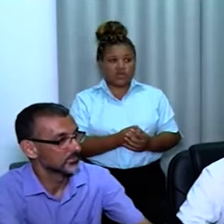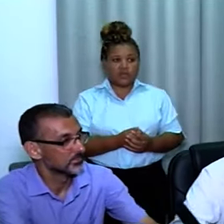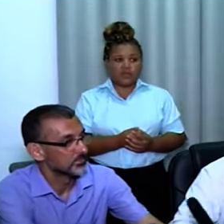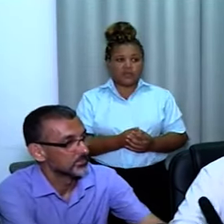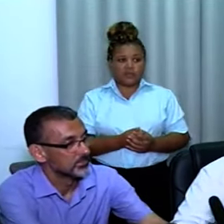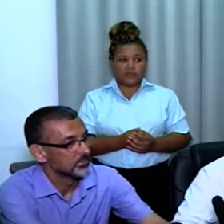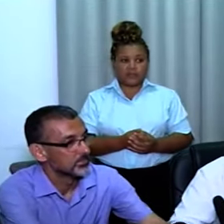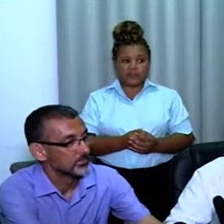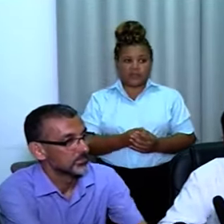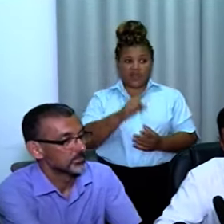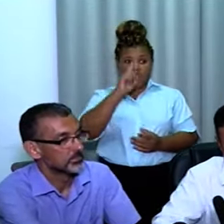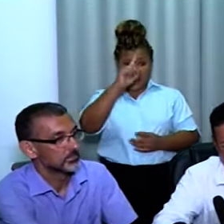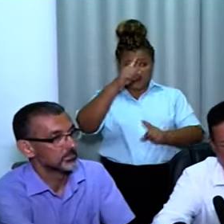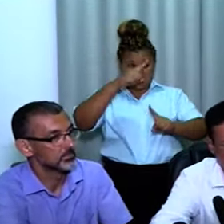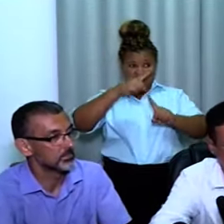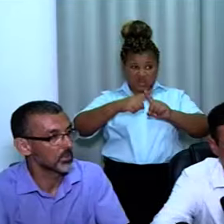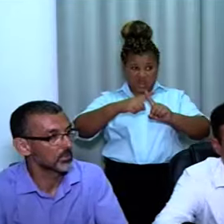Est-ce